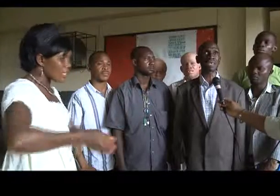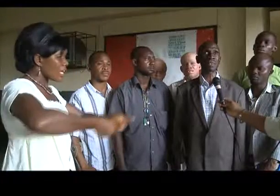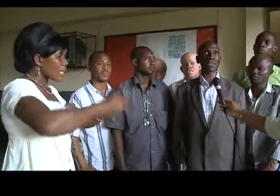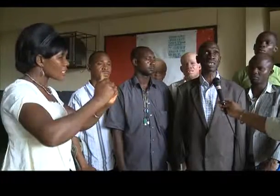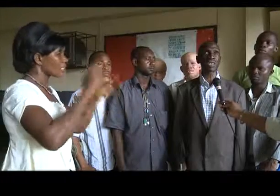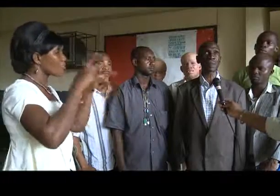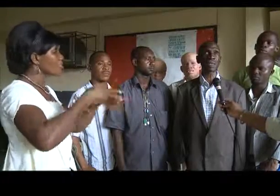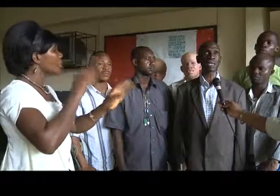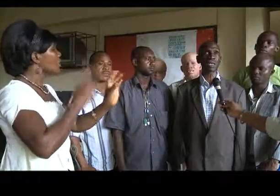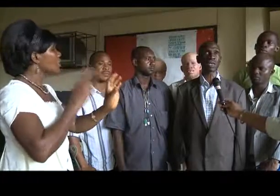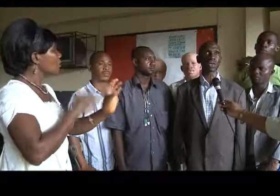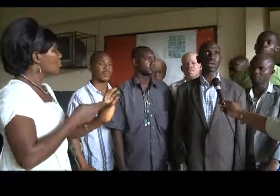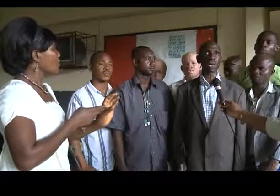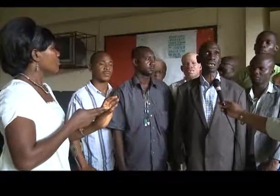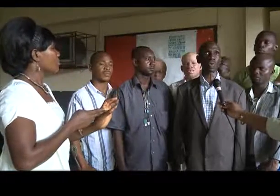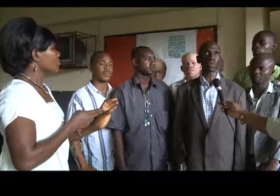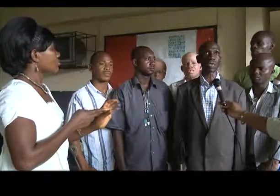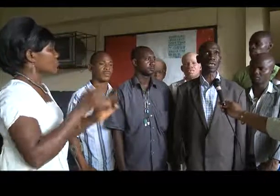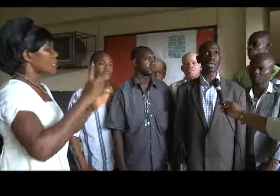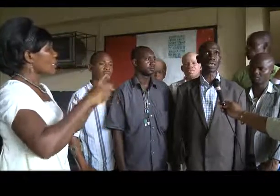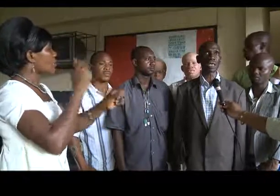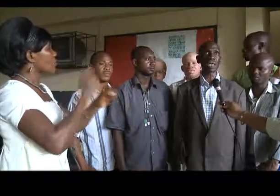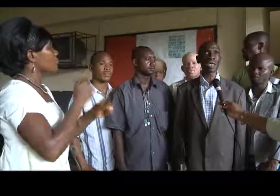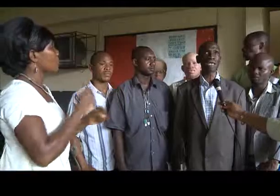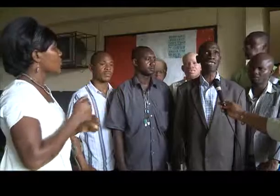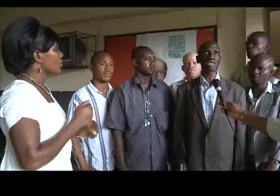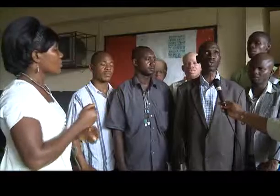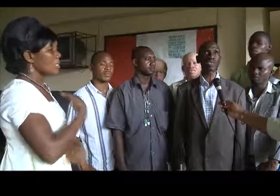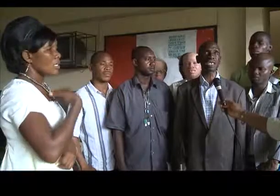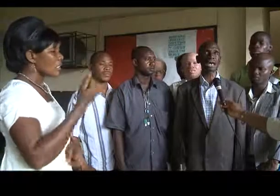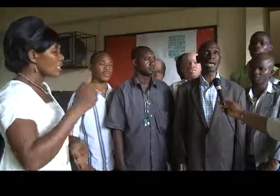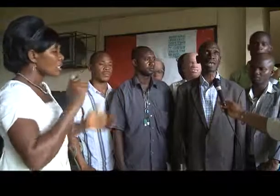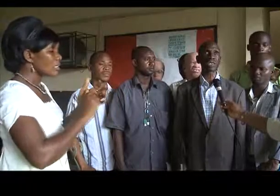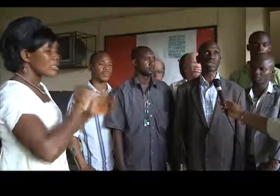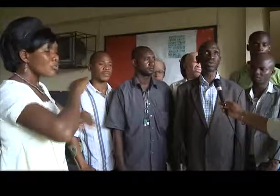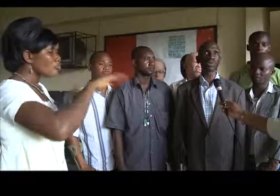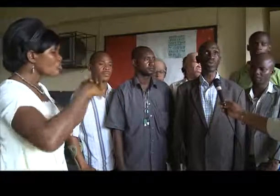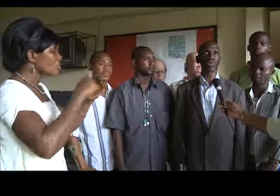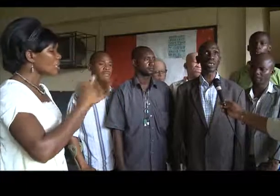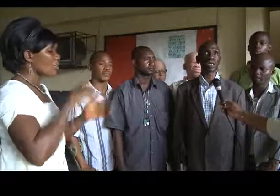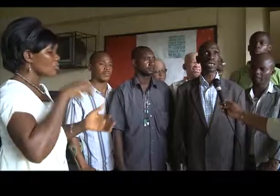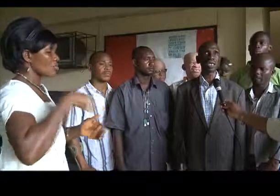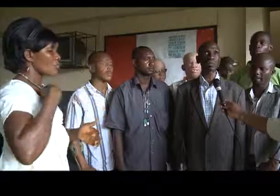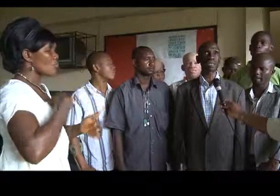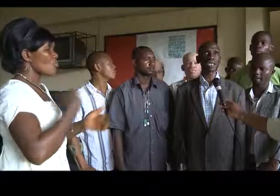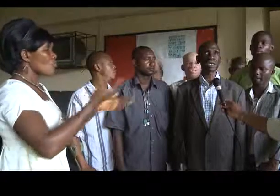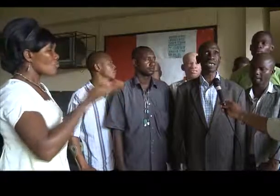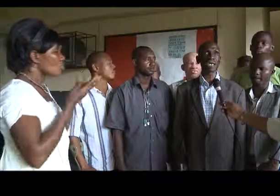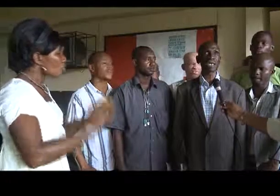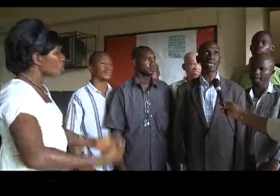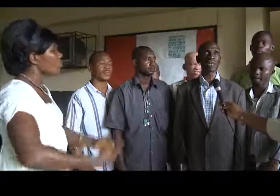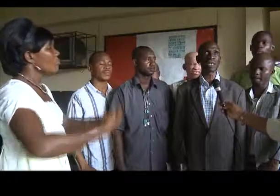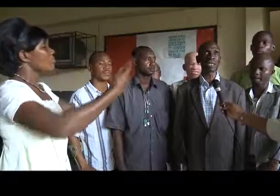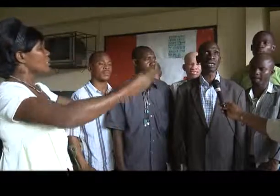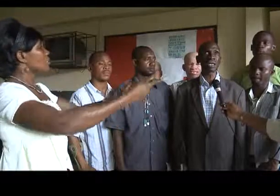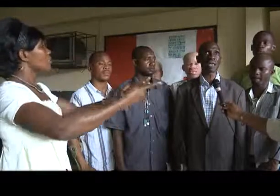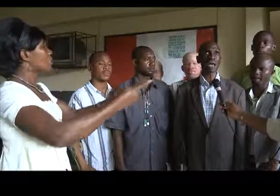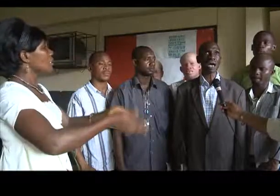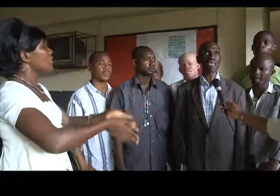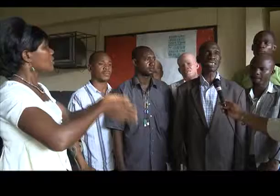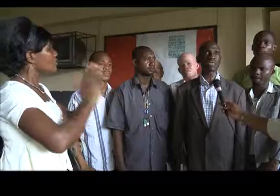l'accès des personnes handicapées à l'emploi. Et c'est tout cela que nous voulons exposer et